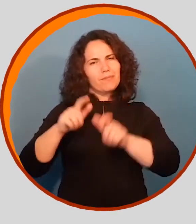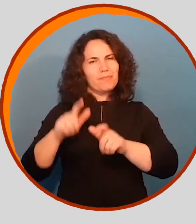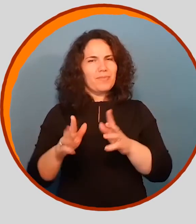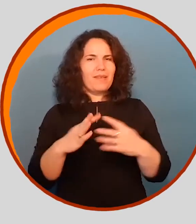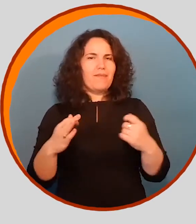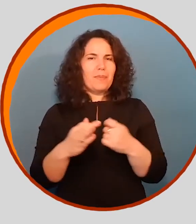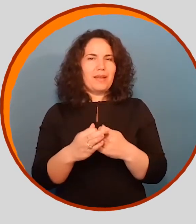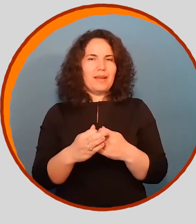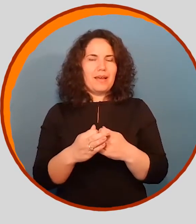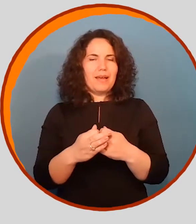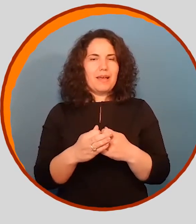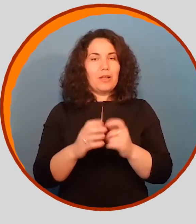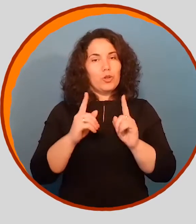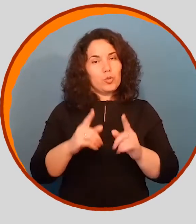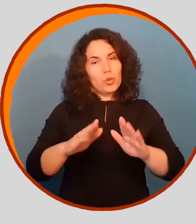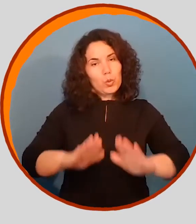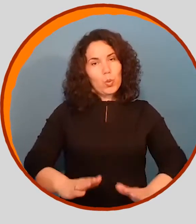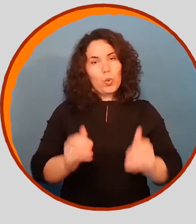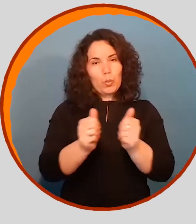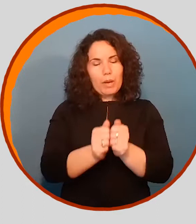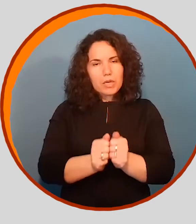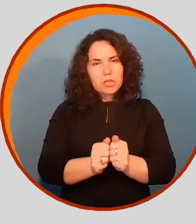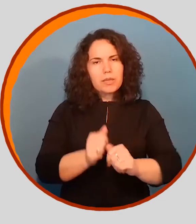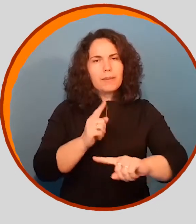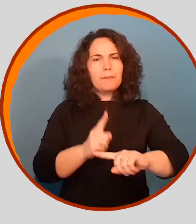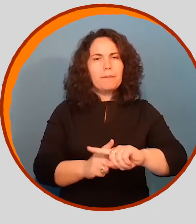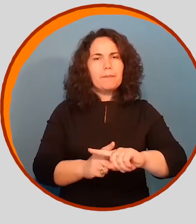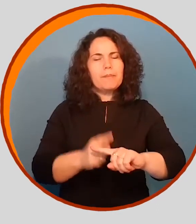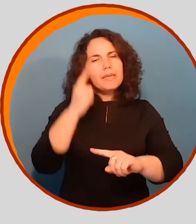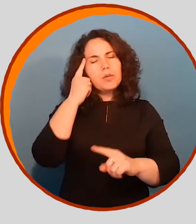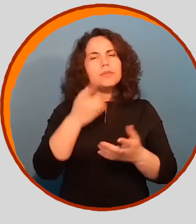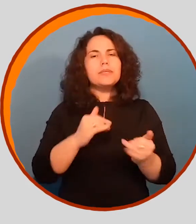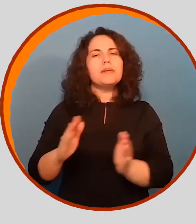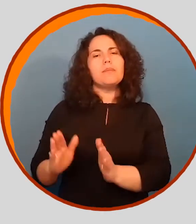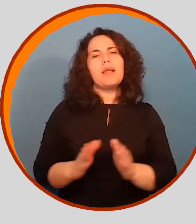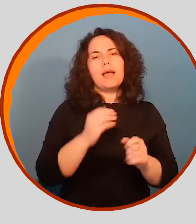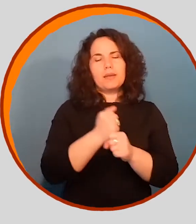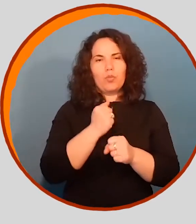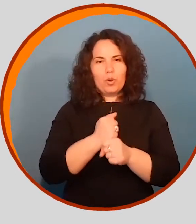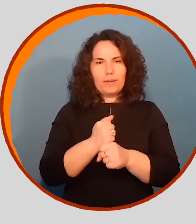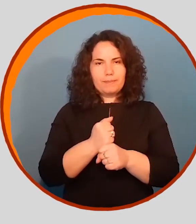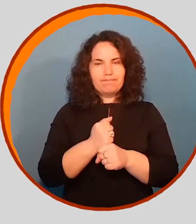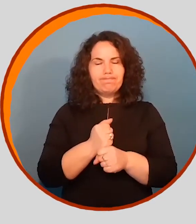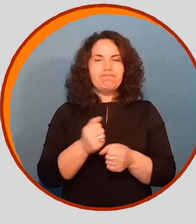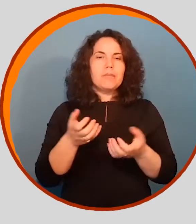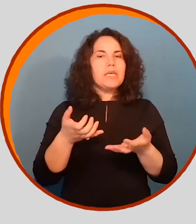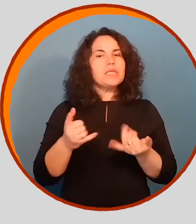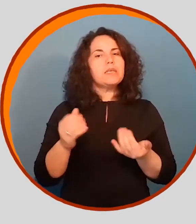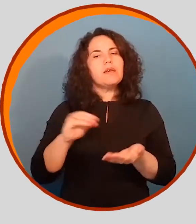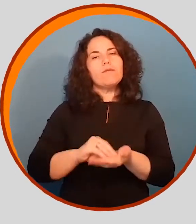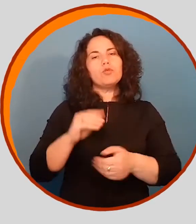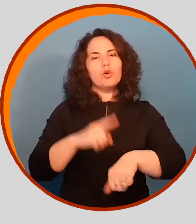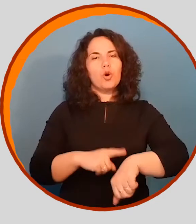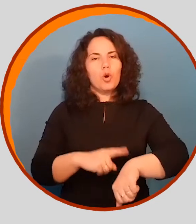familjes. Pra antarët të ulen bashkë dhe të vendosin se si të organizojnë ditën e tyre. Si se cili antar do